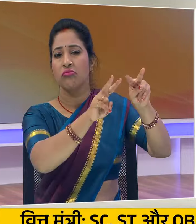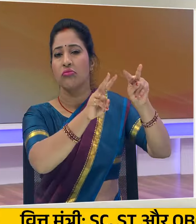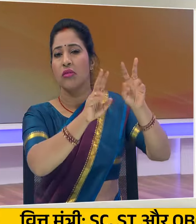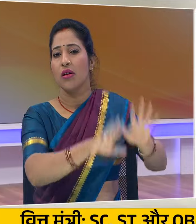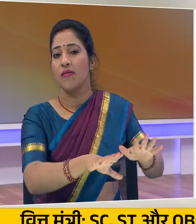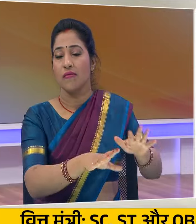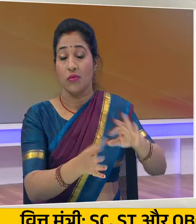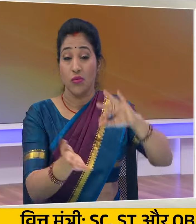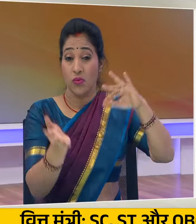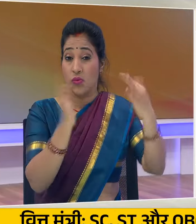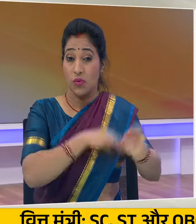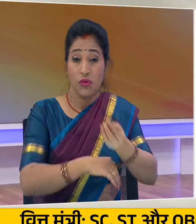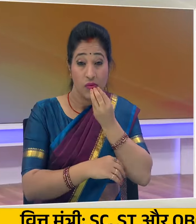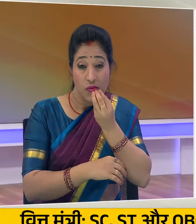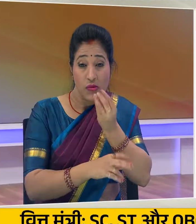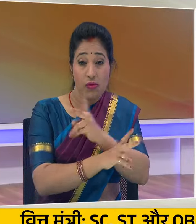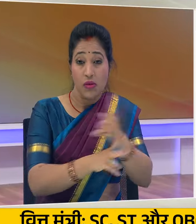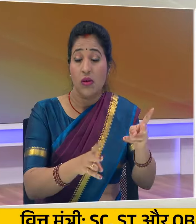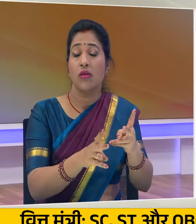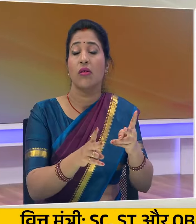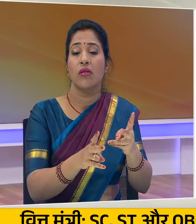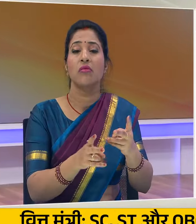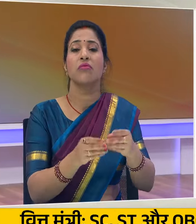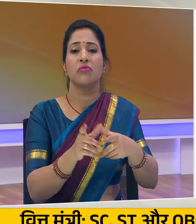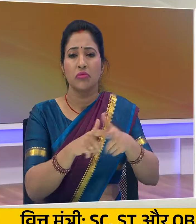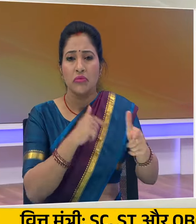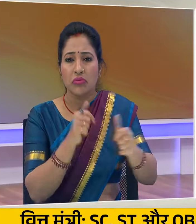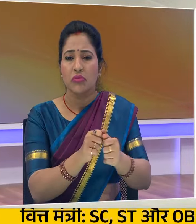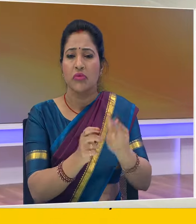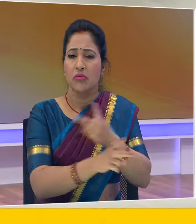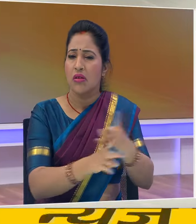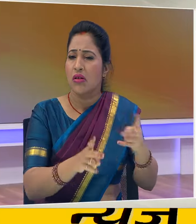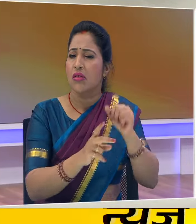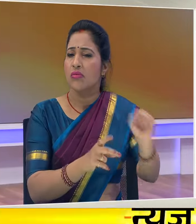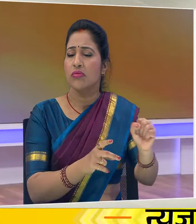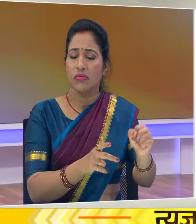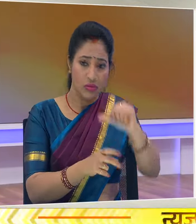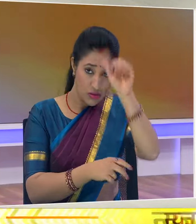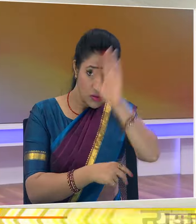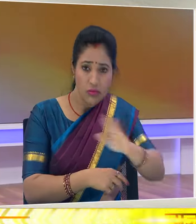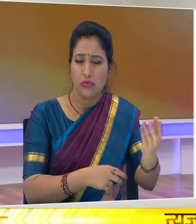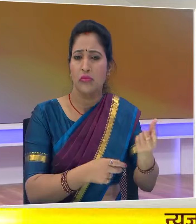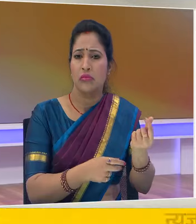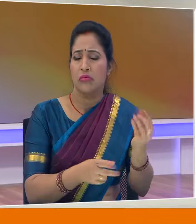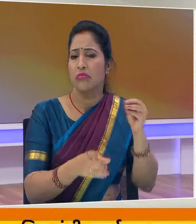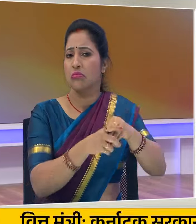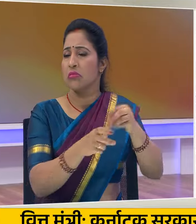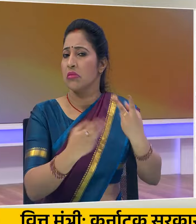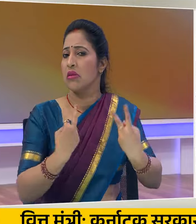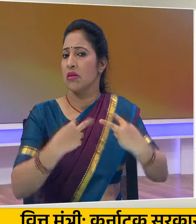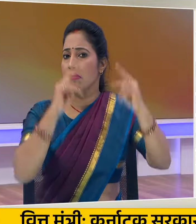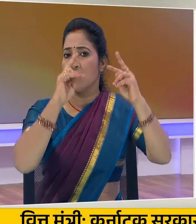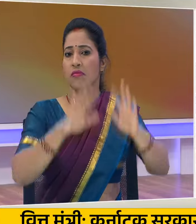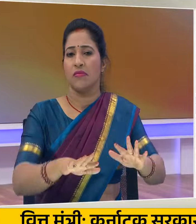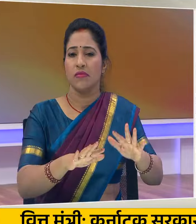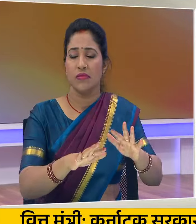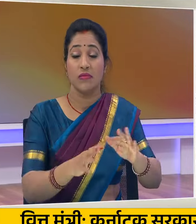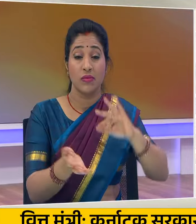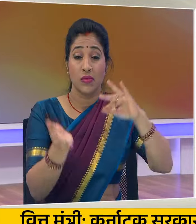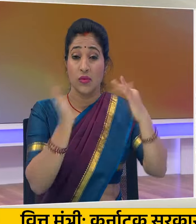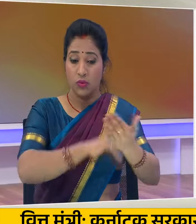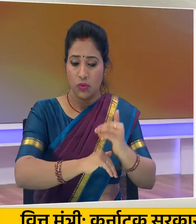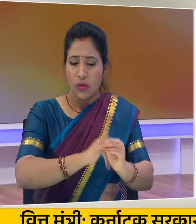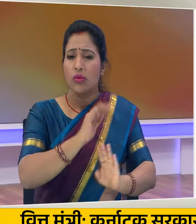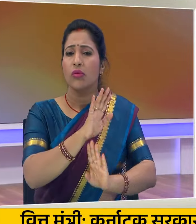ग्लोबल गुड एंड सर्विस एक्सपोर्ट में भारत का कंट्रीब्यूशन लगातार बढ़ रहा है। ग्लोबल ग्रोथ